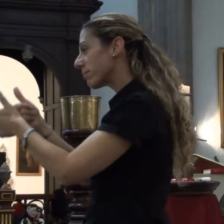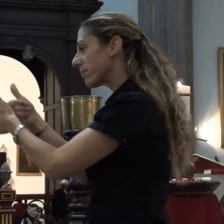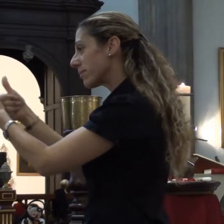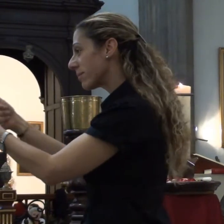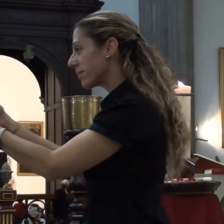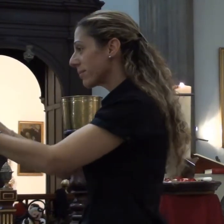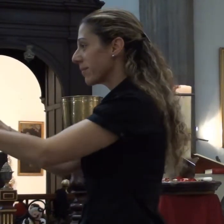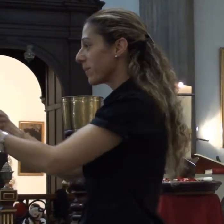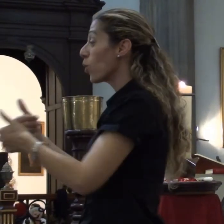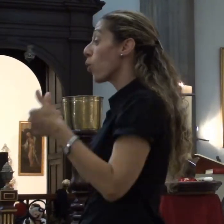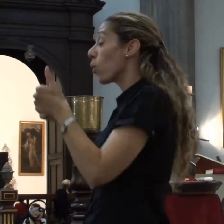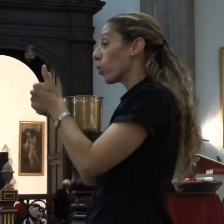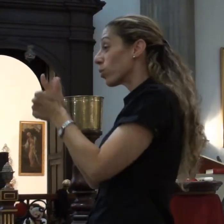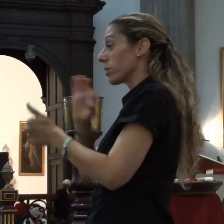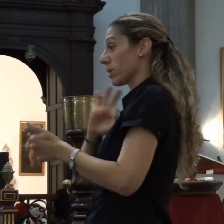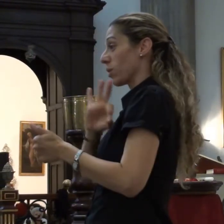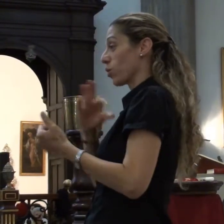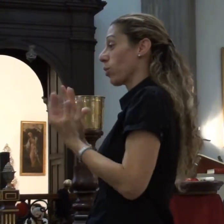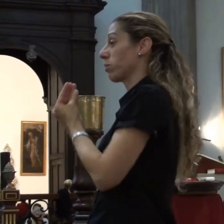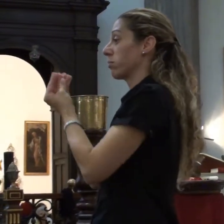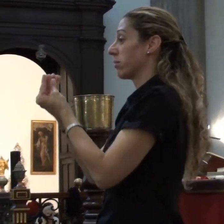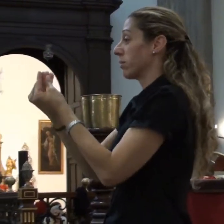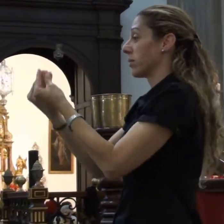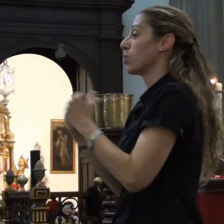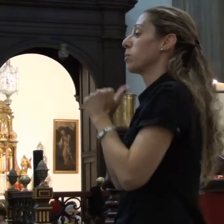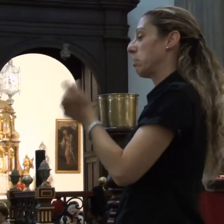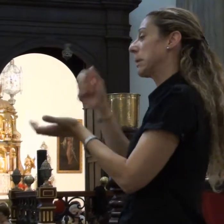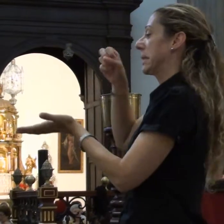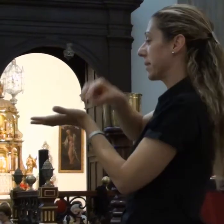toda todo contigo comencé